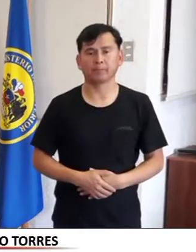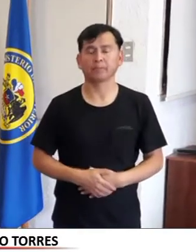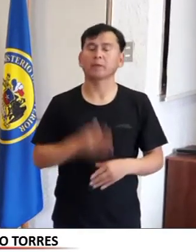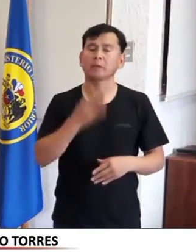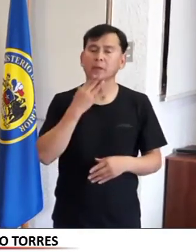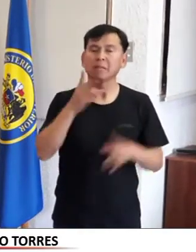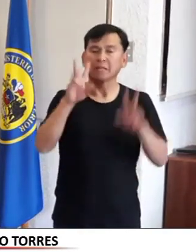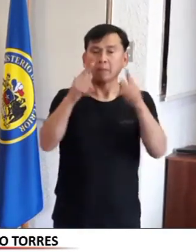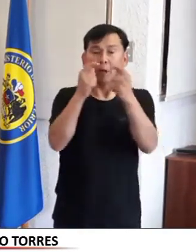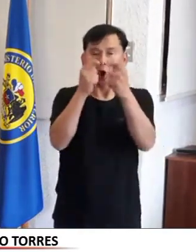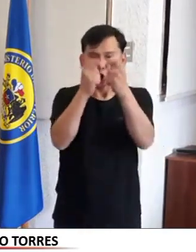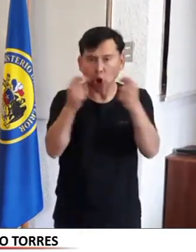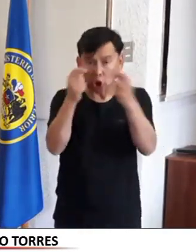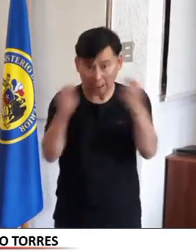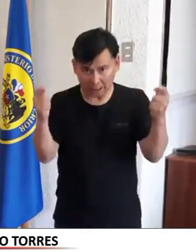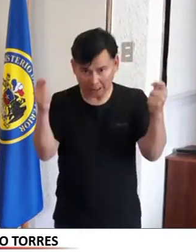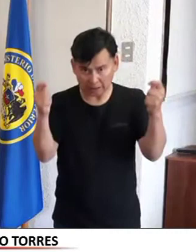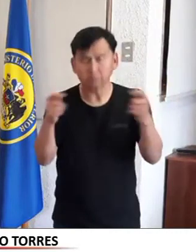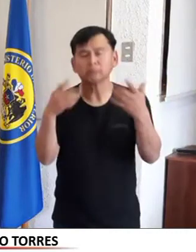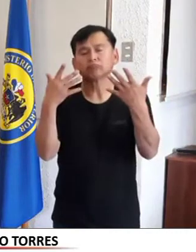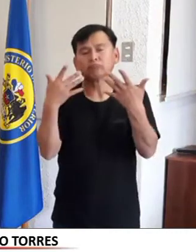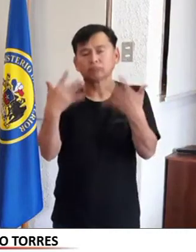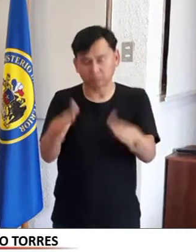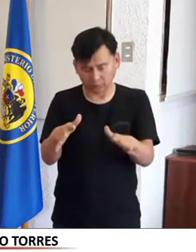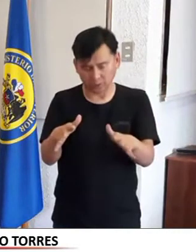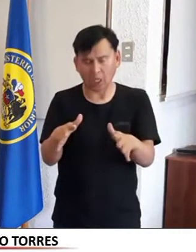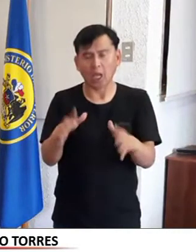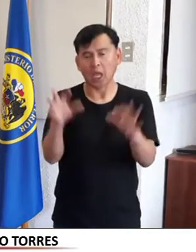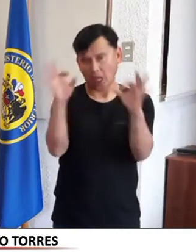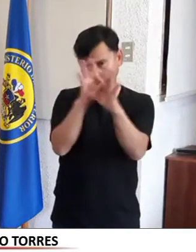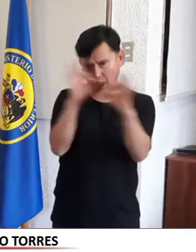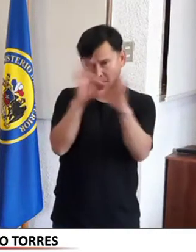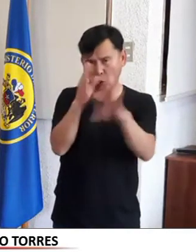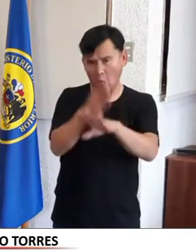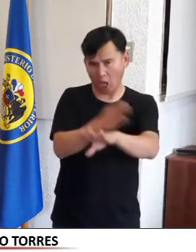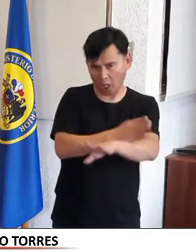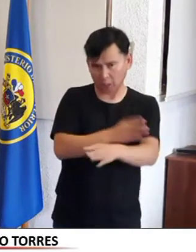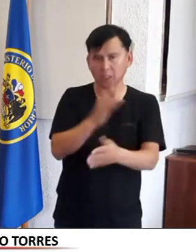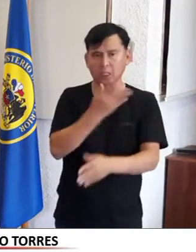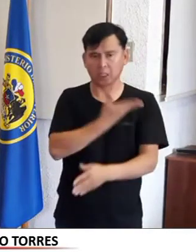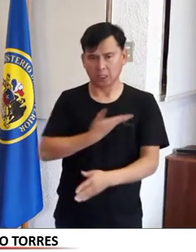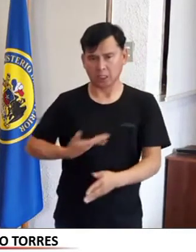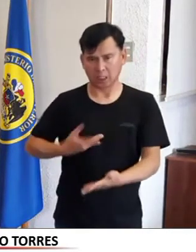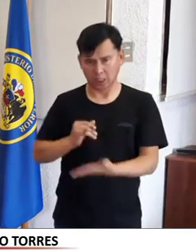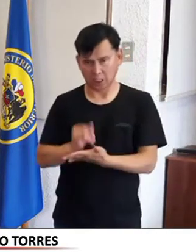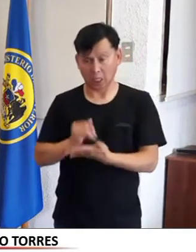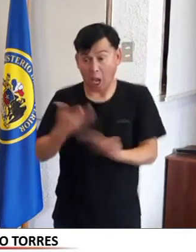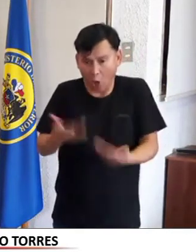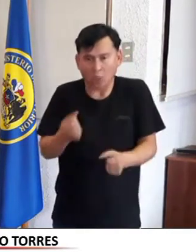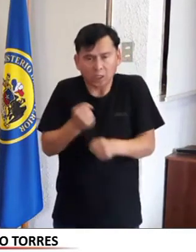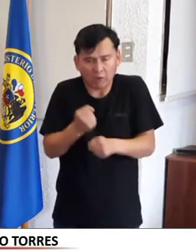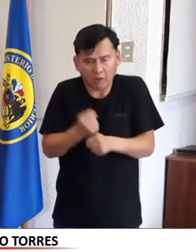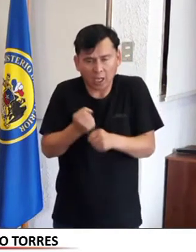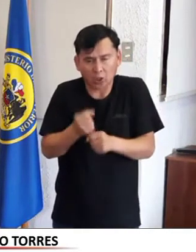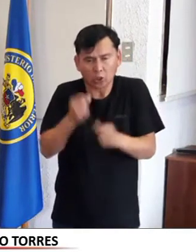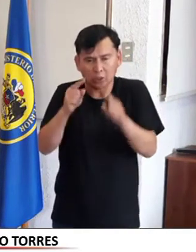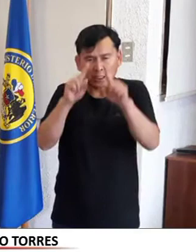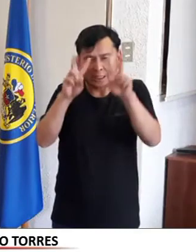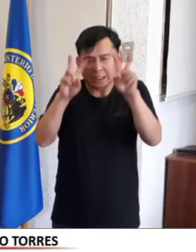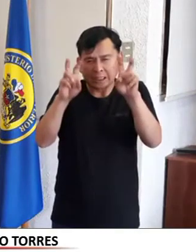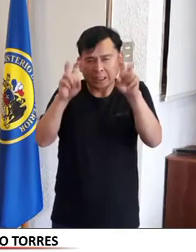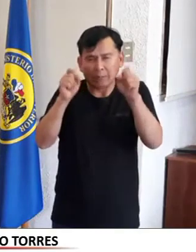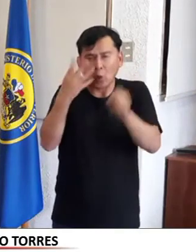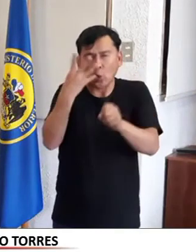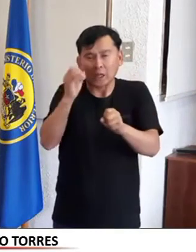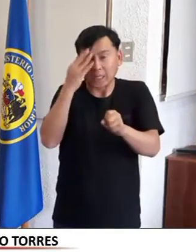Reforzar lo de Tortel, lo que explicó la intendenta, estamos en este minuto trabajando en esta ventana desde